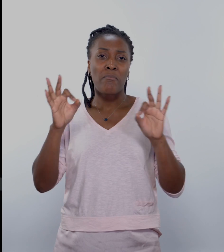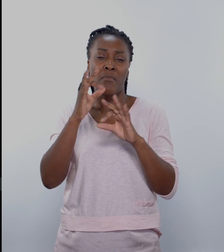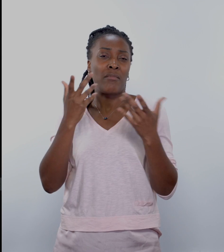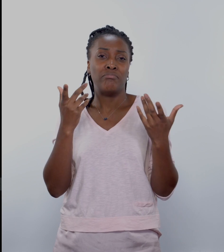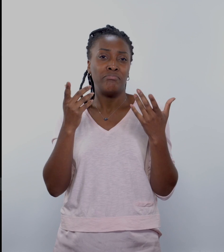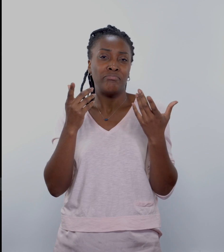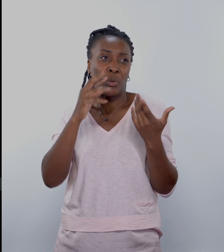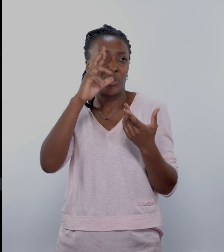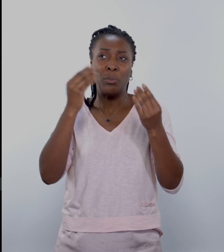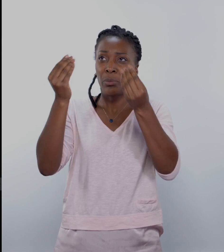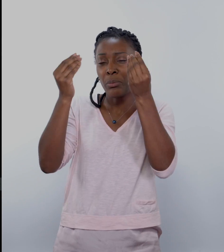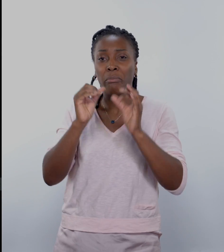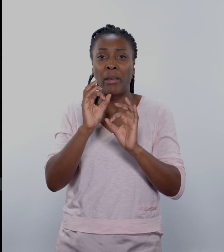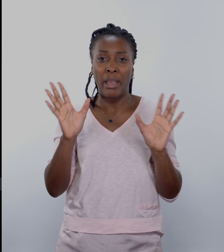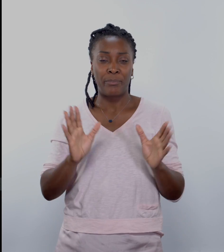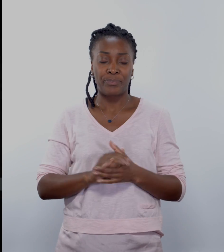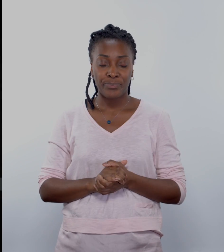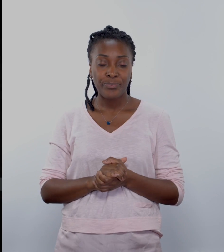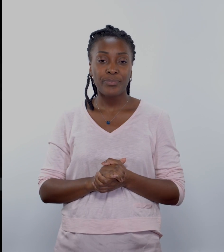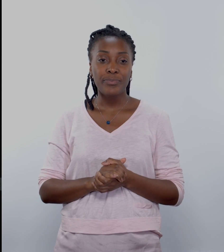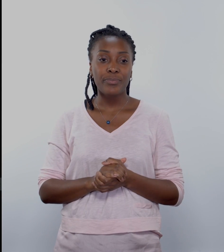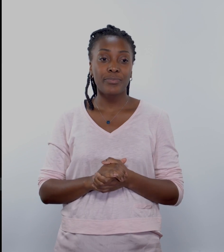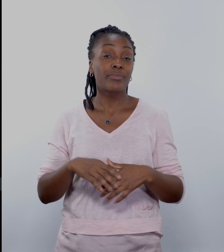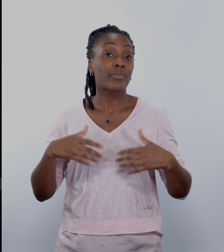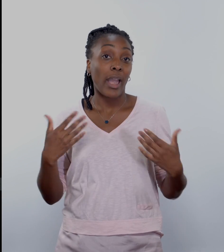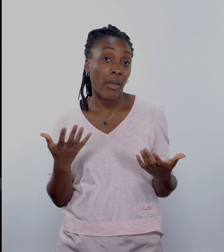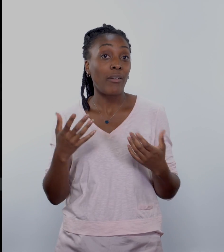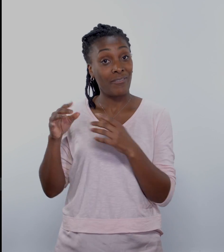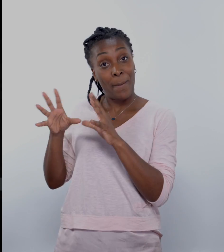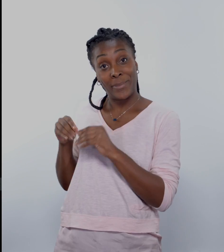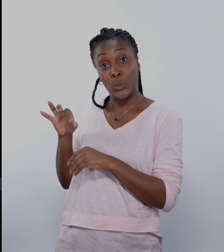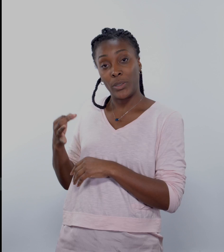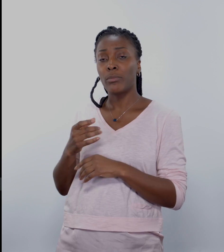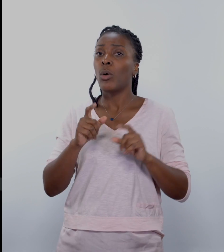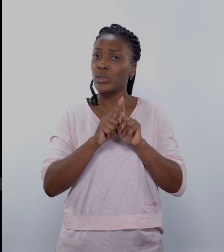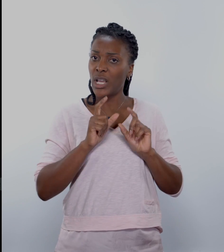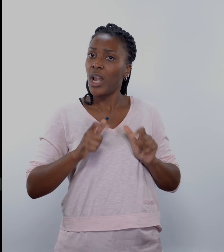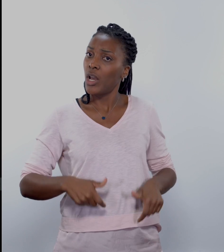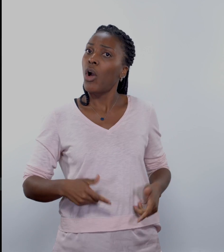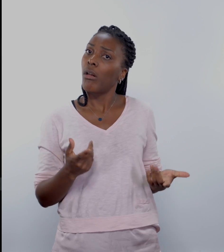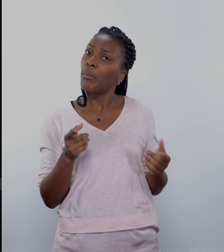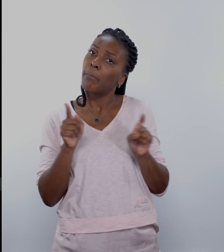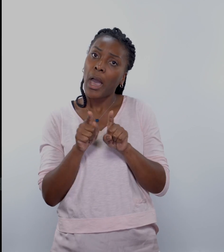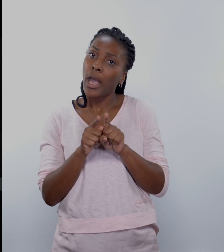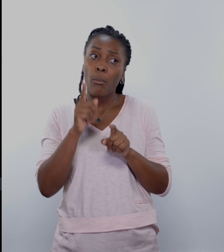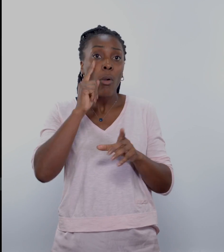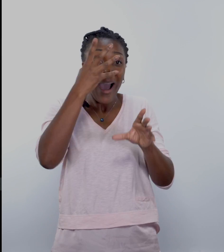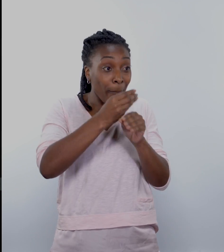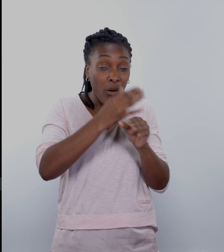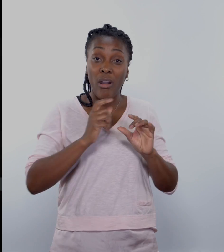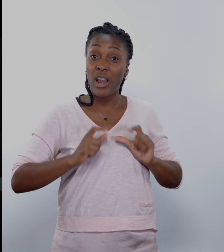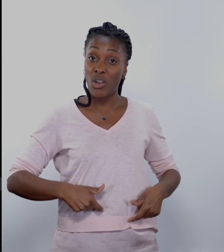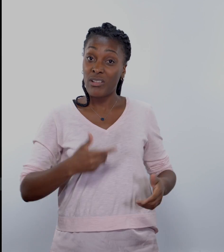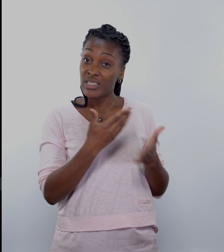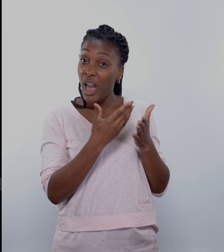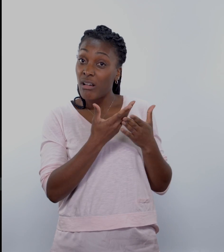contexte dépourvu de toute notion religieuse. Alors c'est vrai aussi bien pour la famille que pour l'école. Parce que ce que j'ai appris à